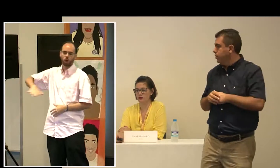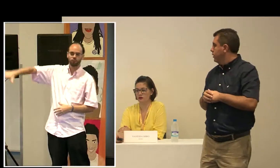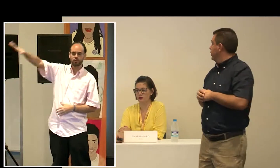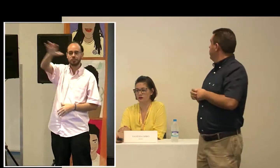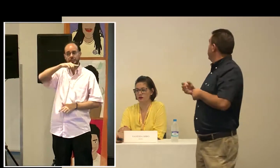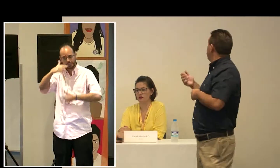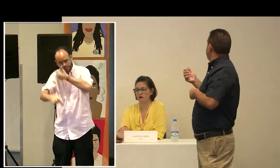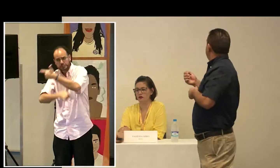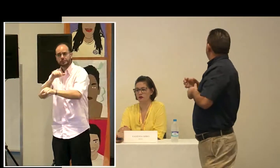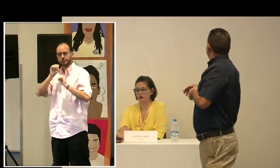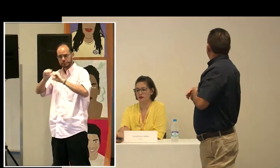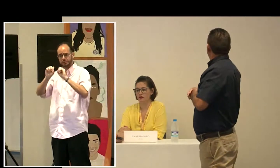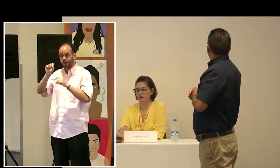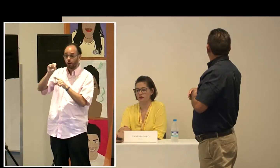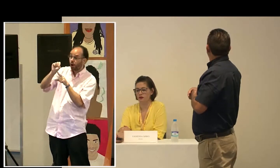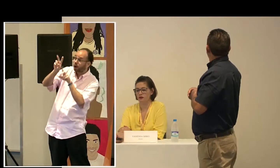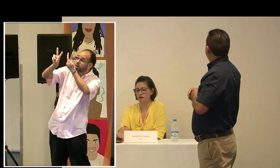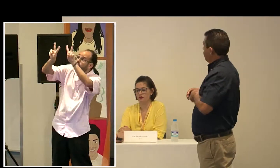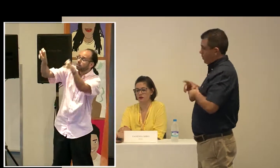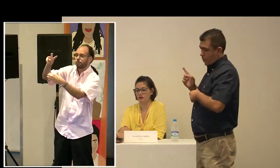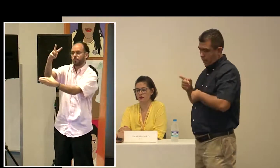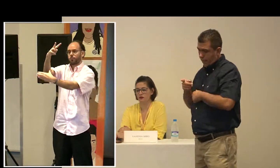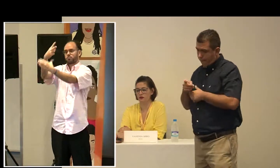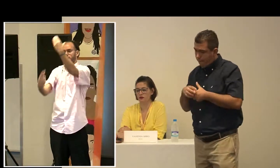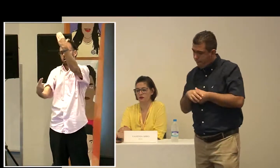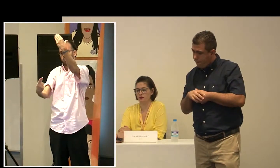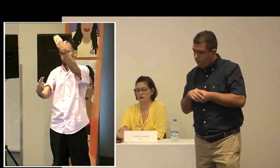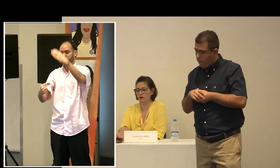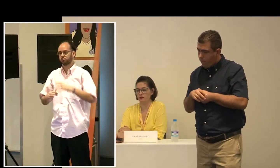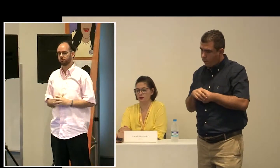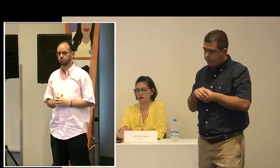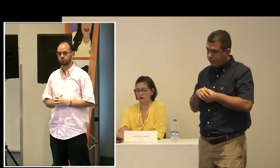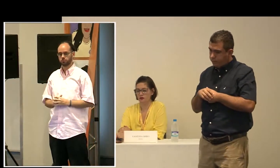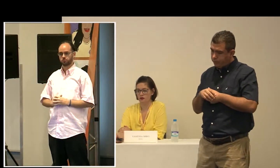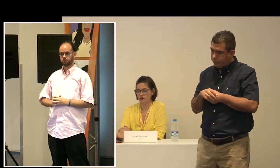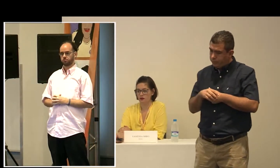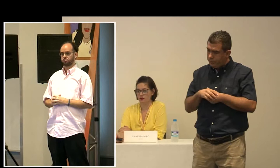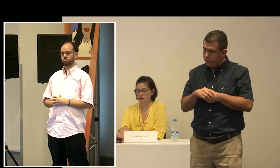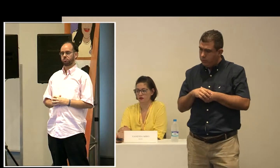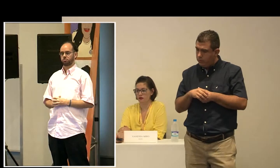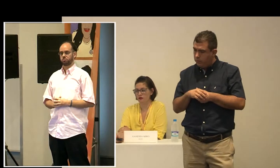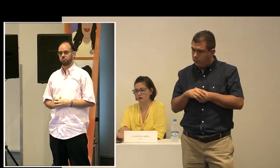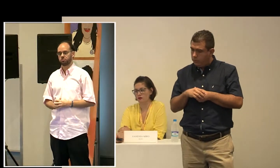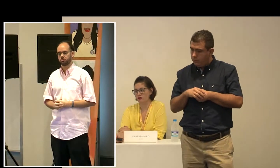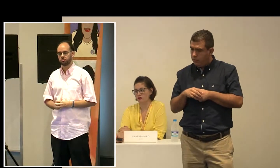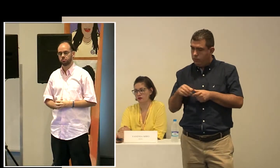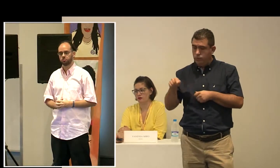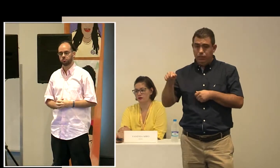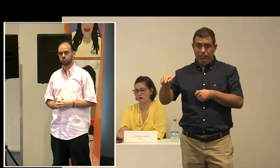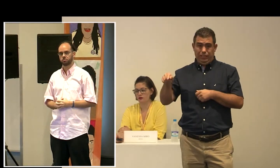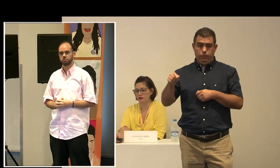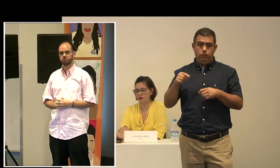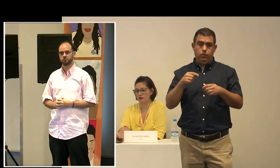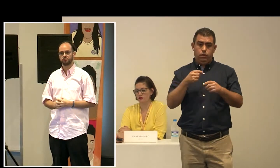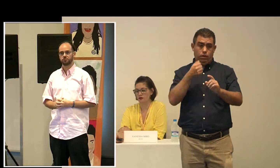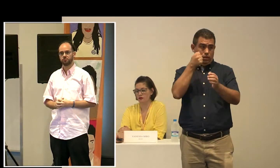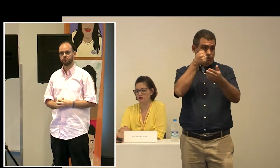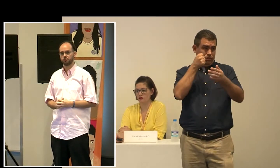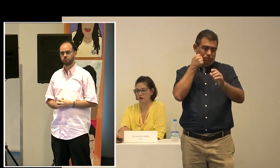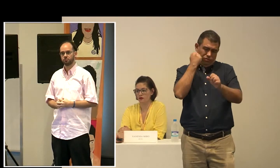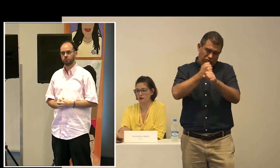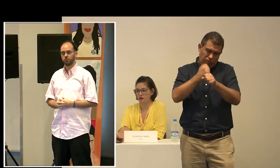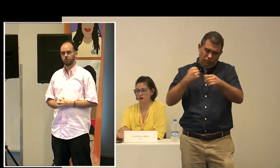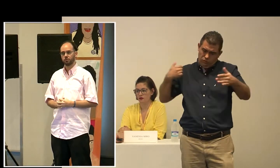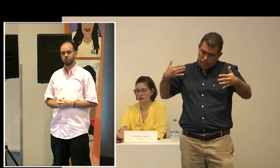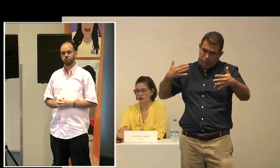nós consigamos melhorar a educação de surdos e também melhorar o nosso entendimento e nossa prática no que se